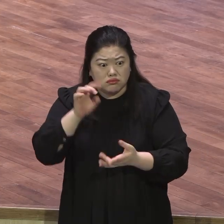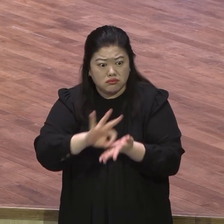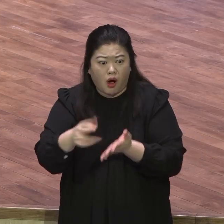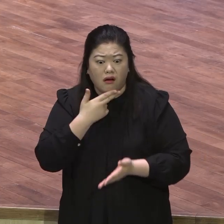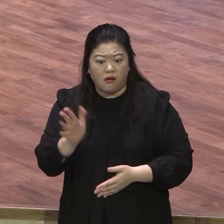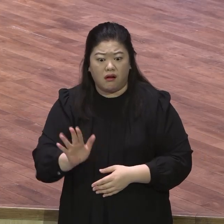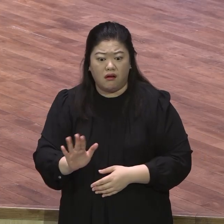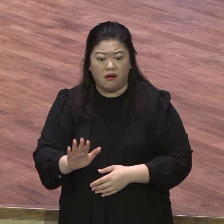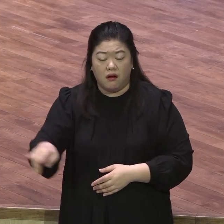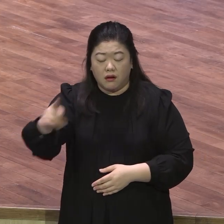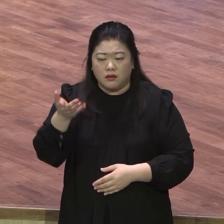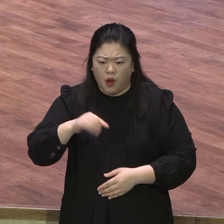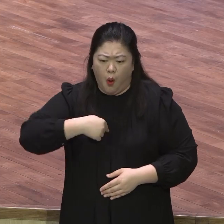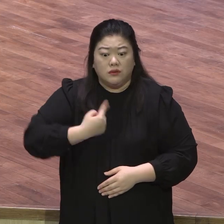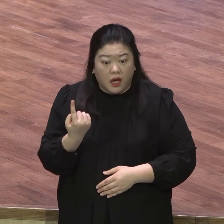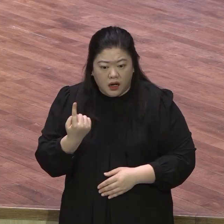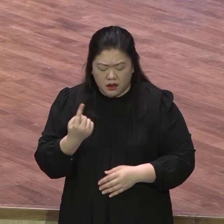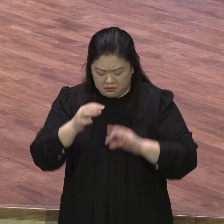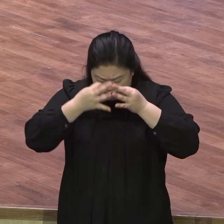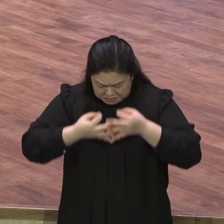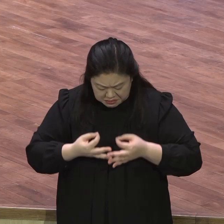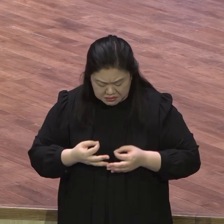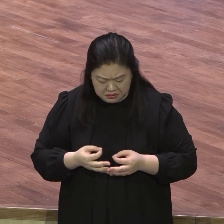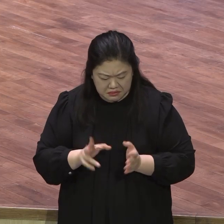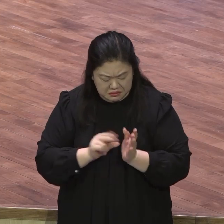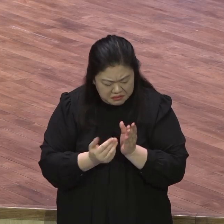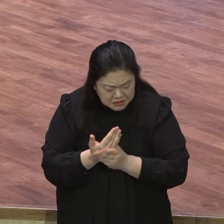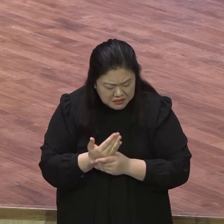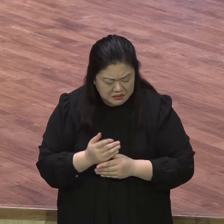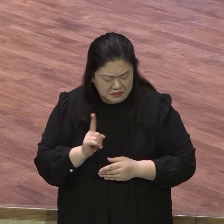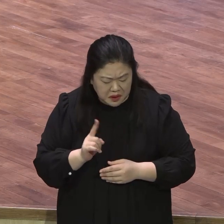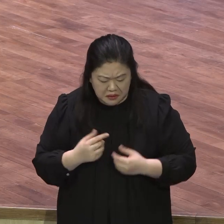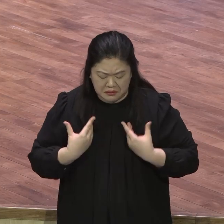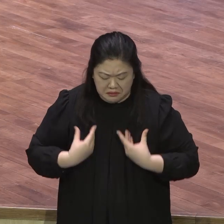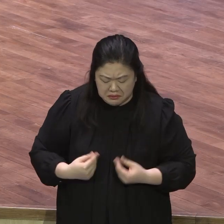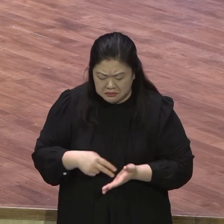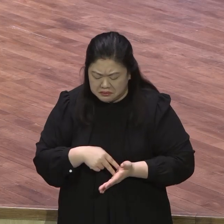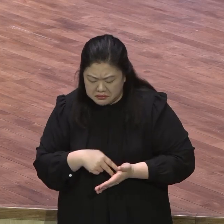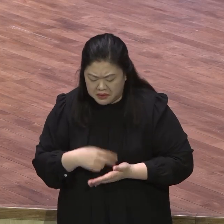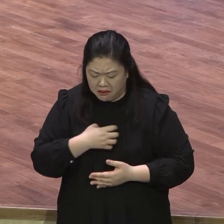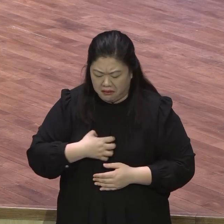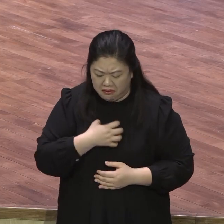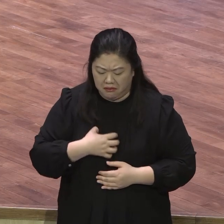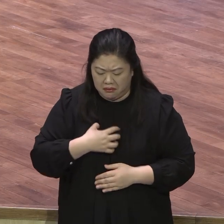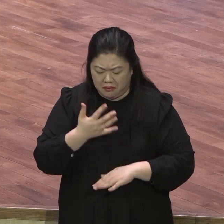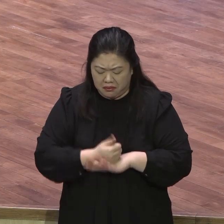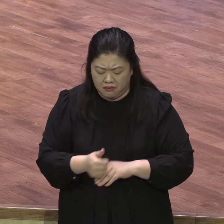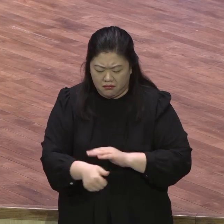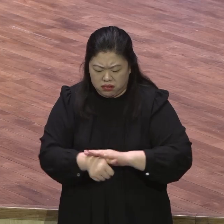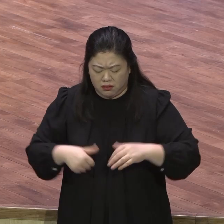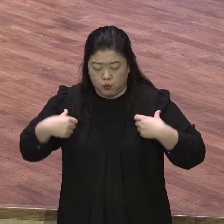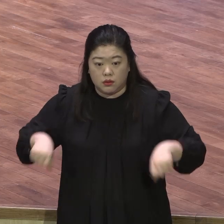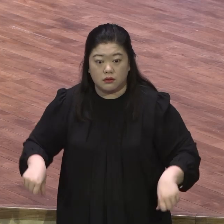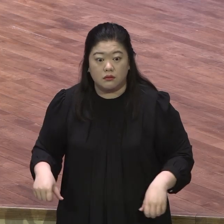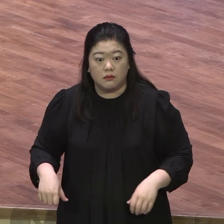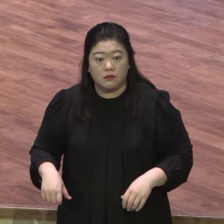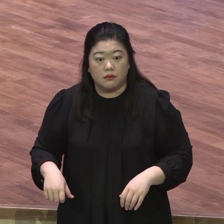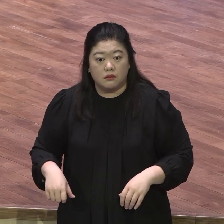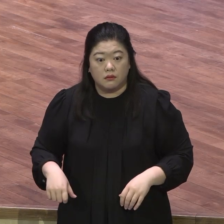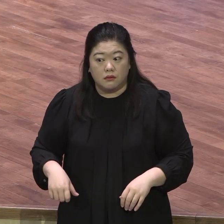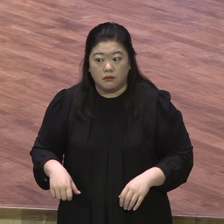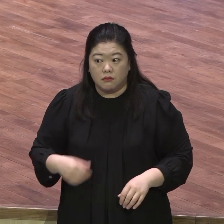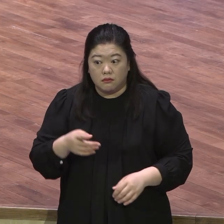모든다 경계의 대상이요. 그러니까 혼자 고독을 씹어. 그러다 자살해버려. 그리고 우울증 와. 그러니까 정상이